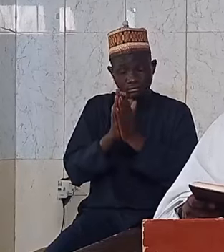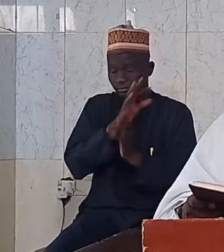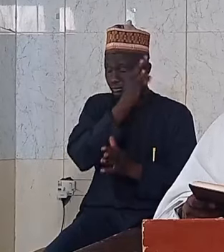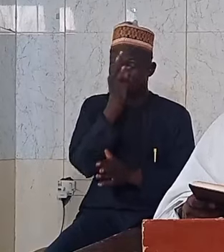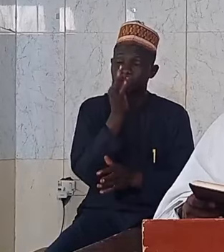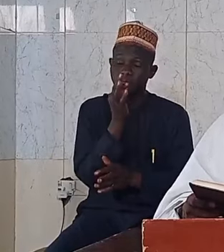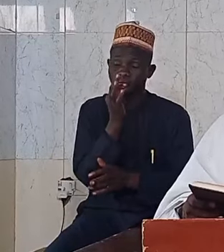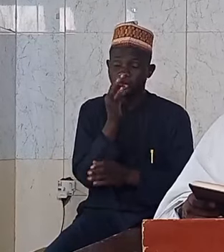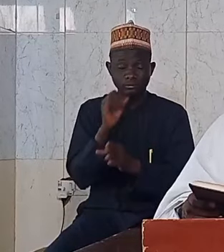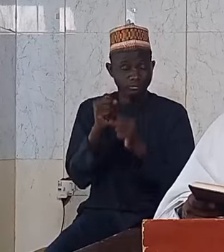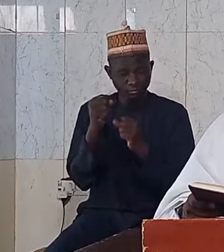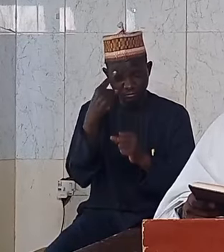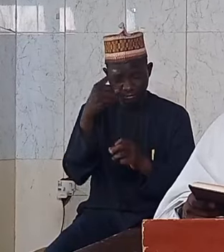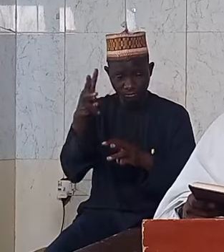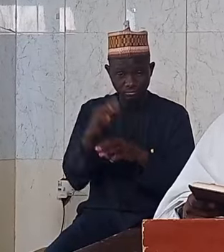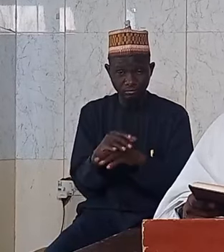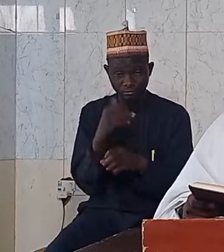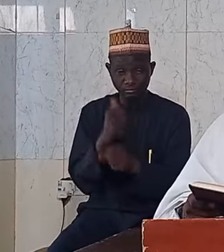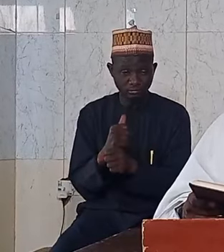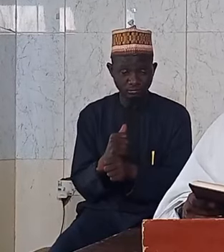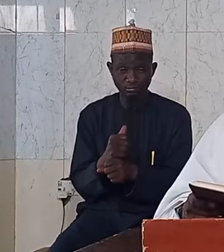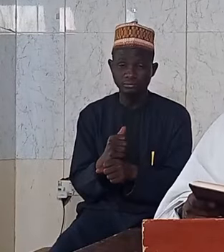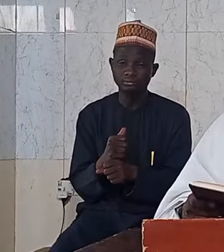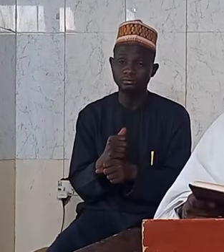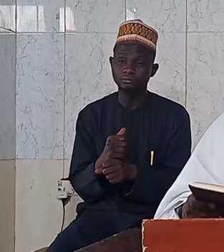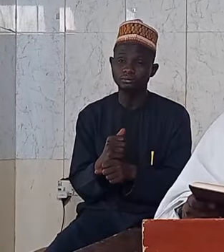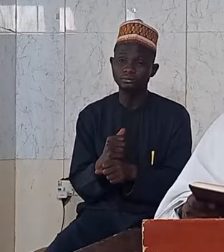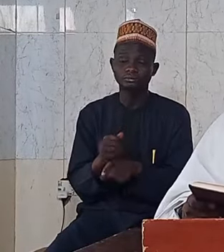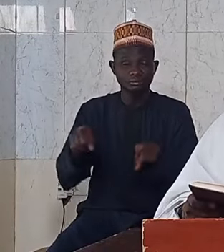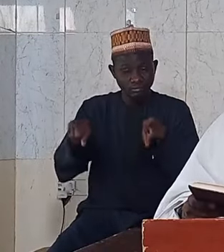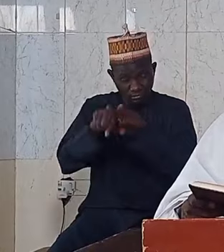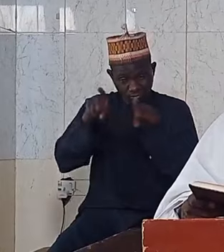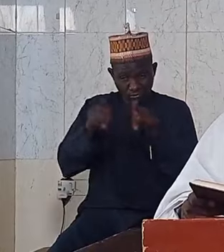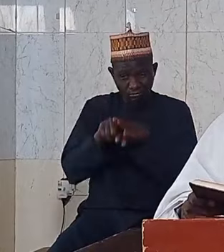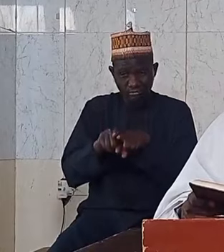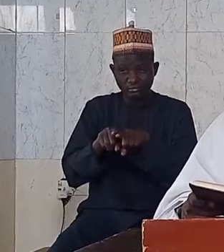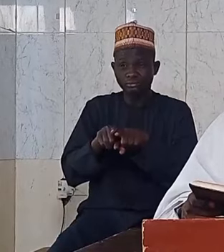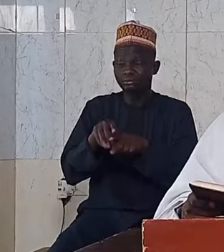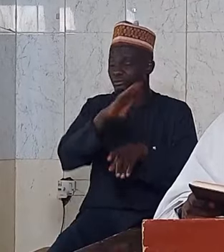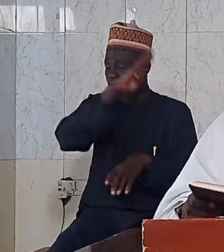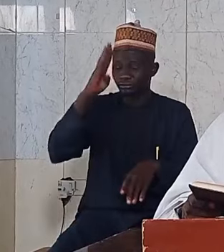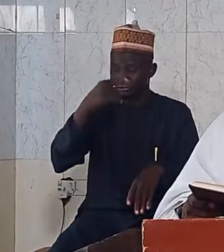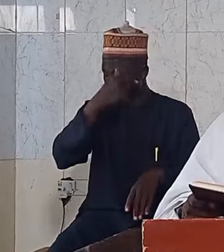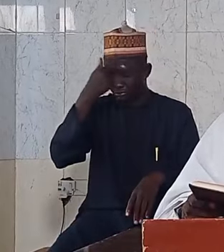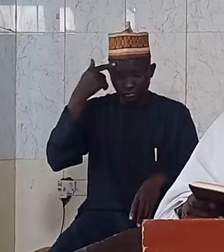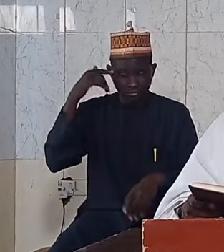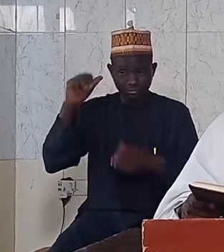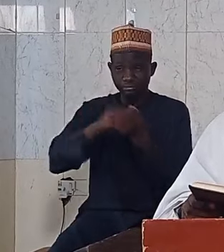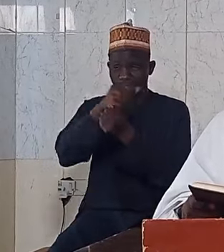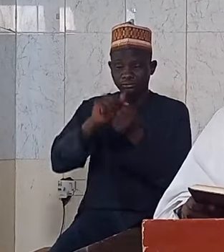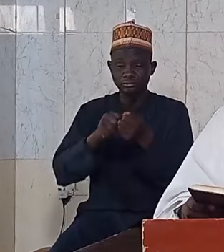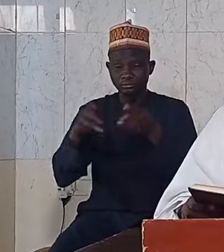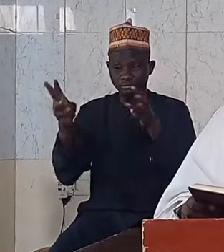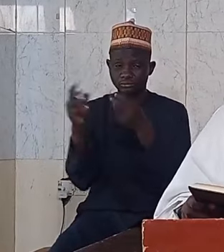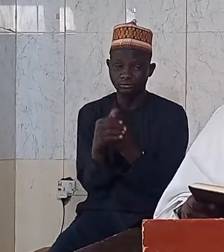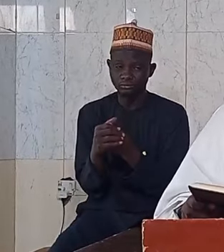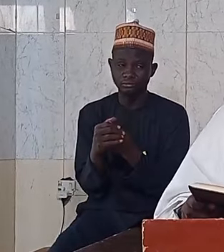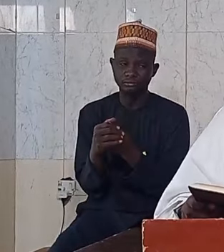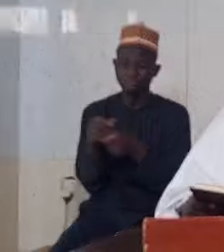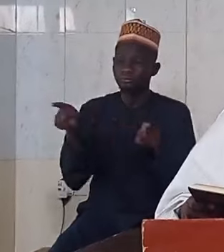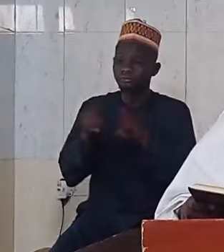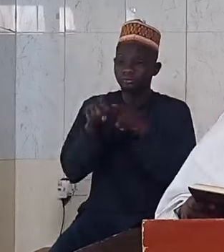da karsashi da ake nema a wurin sa to irin wanda ma la yutlabu mimman yuqatilu ala al-batil